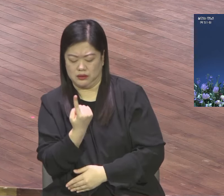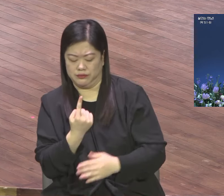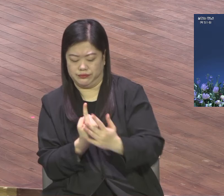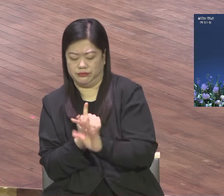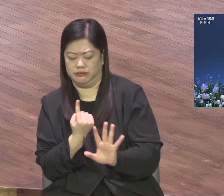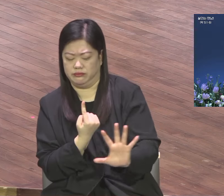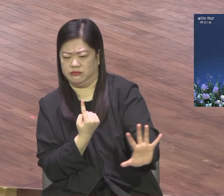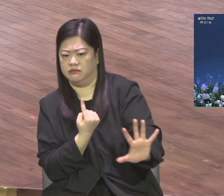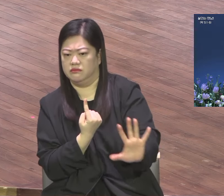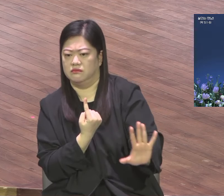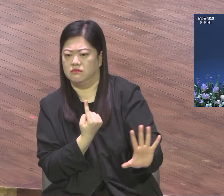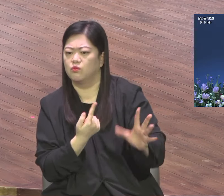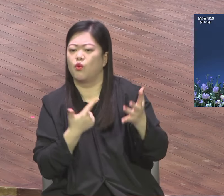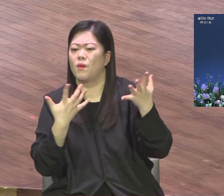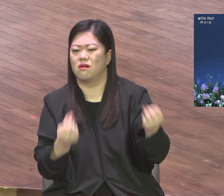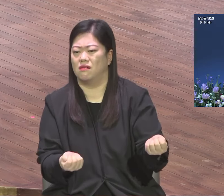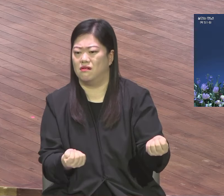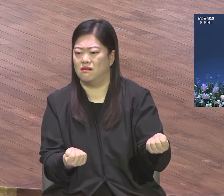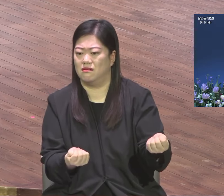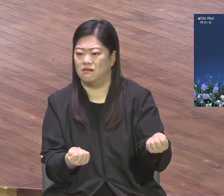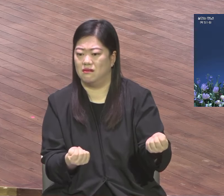팽배해 있다라는 것이죠.